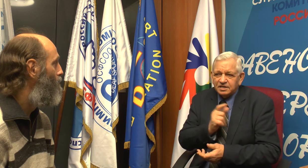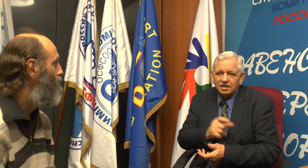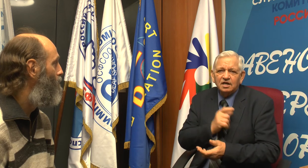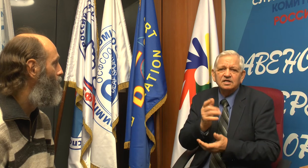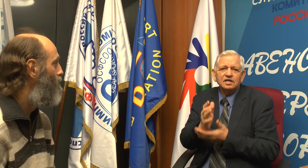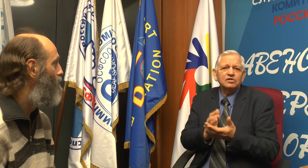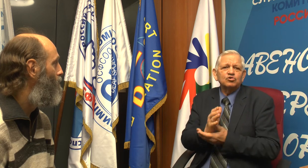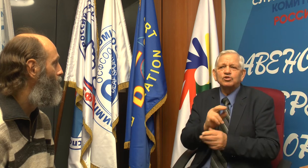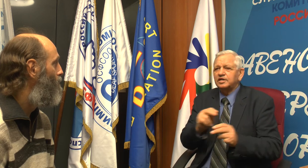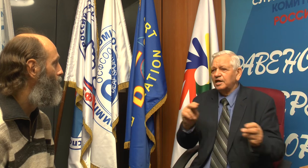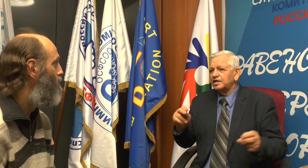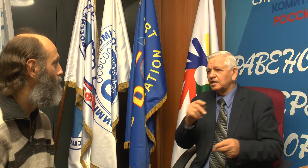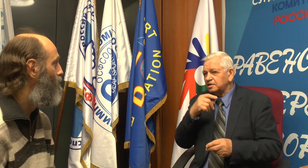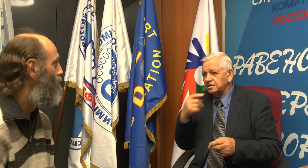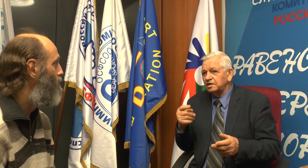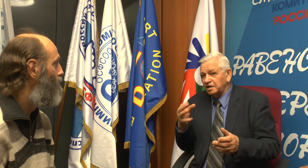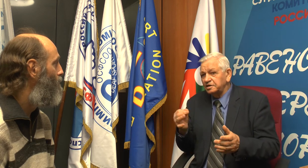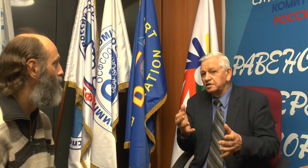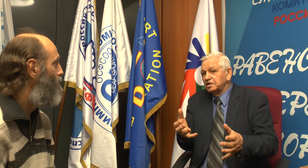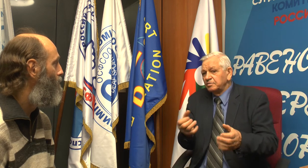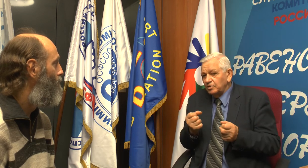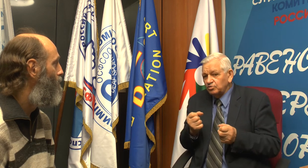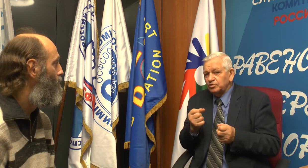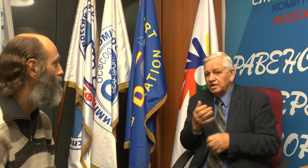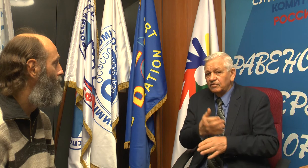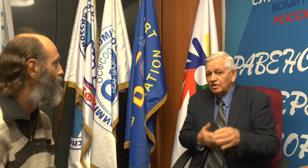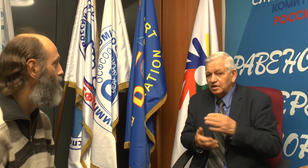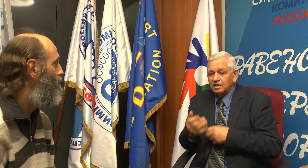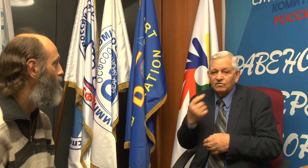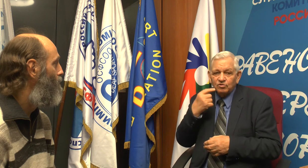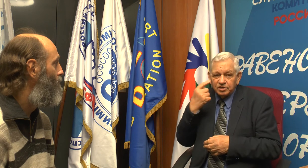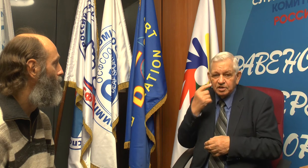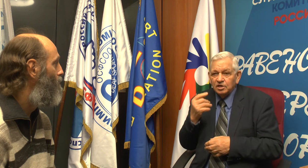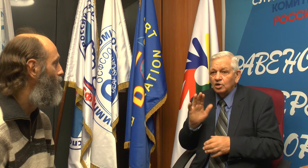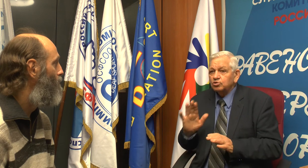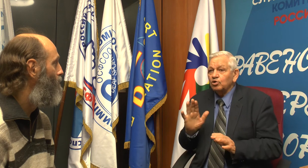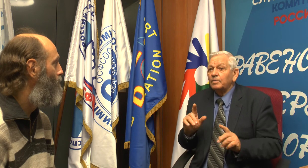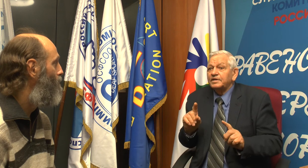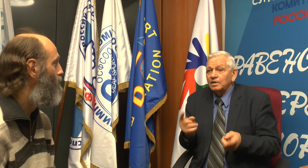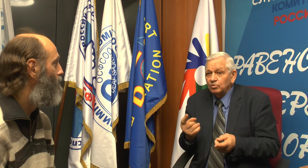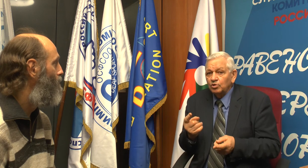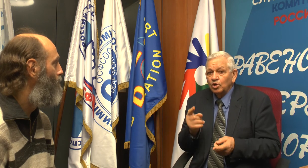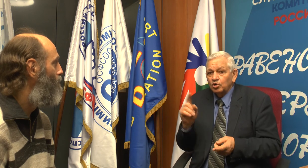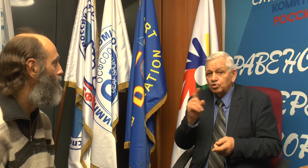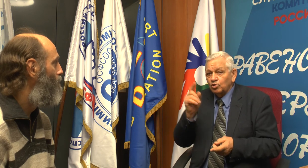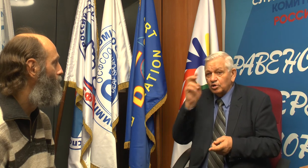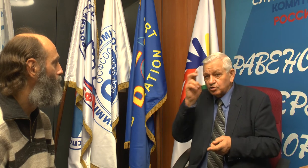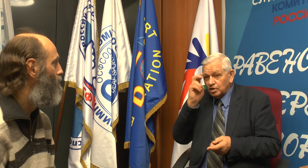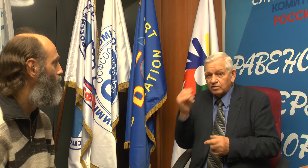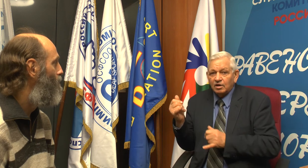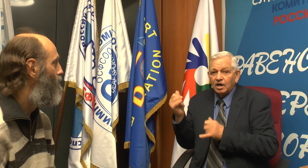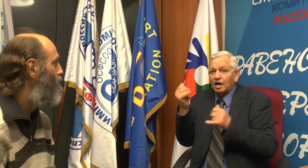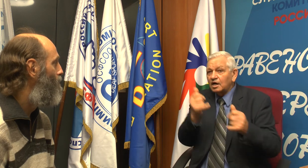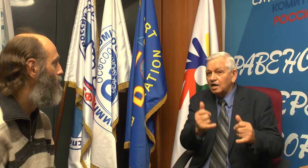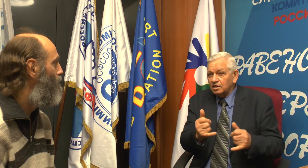мастера, заслуженные тренеры России, они берут инвалидов глухих только потому, что государство